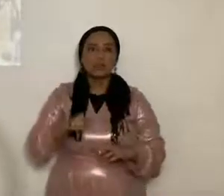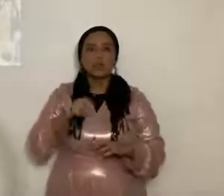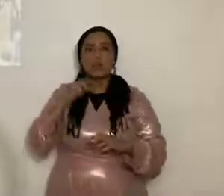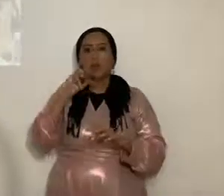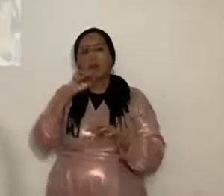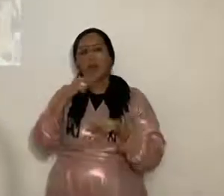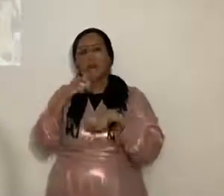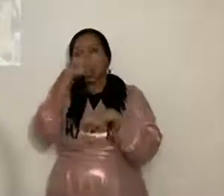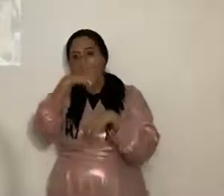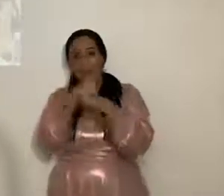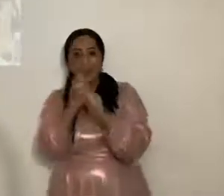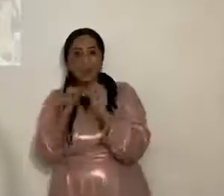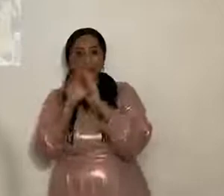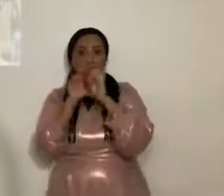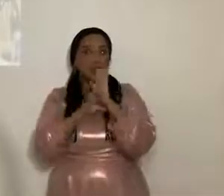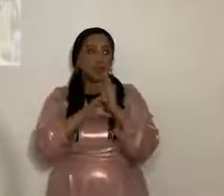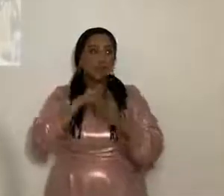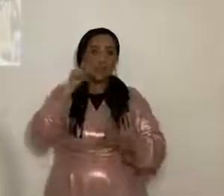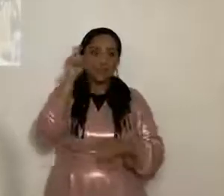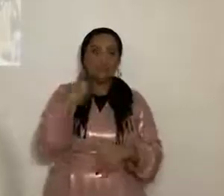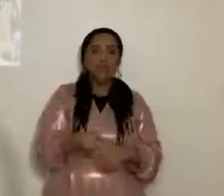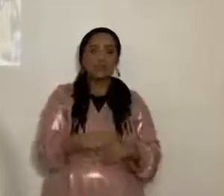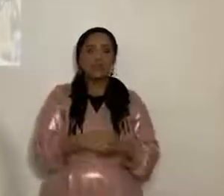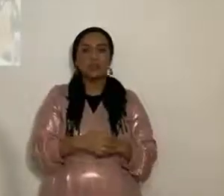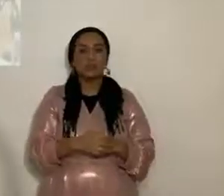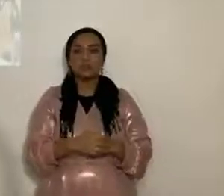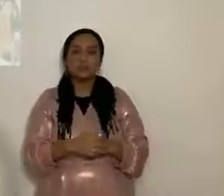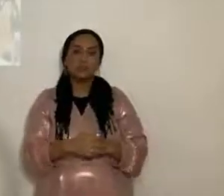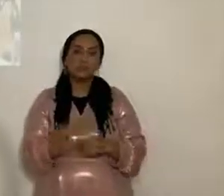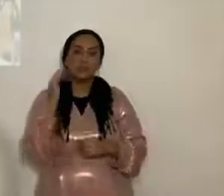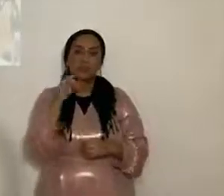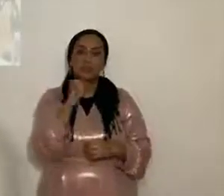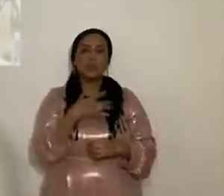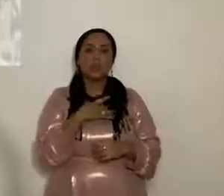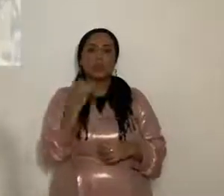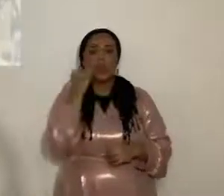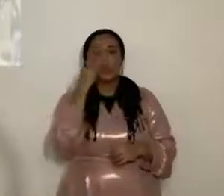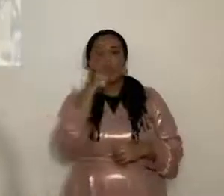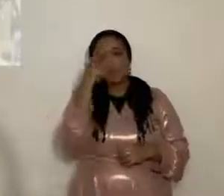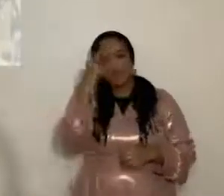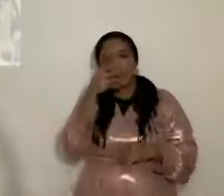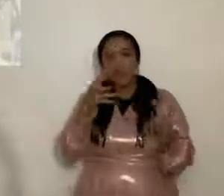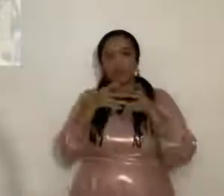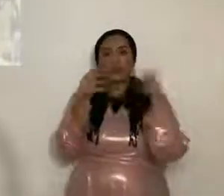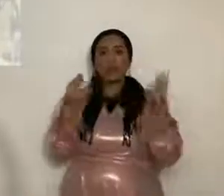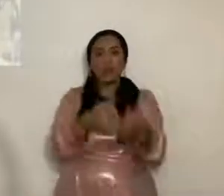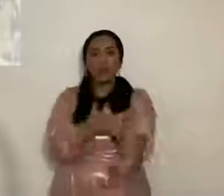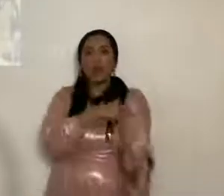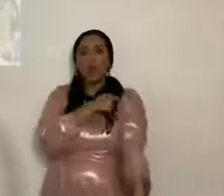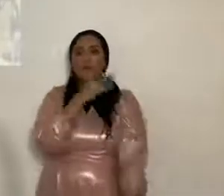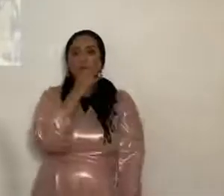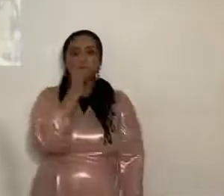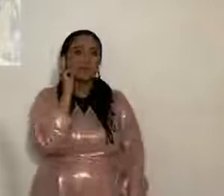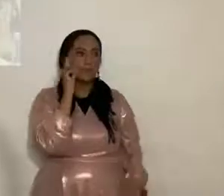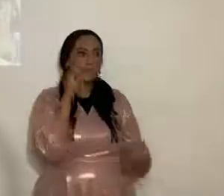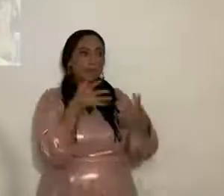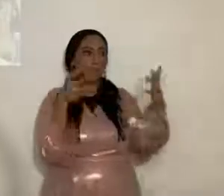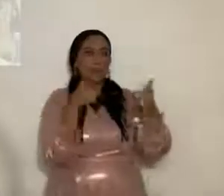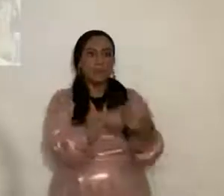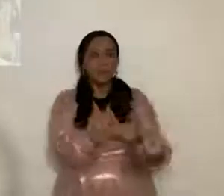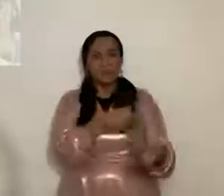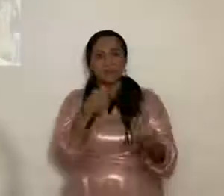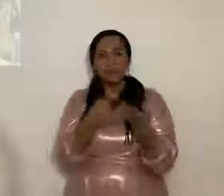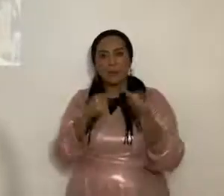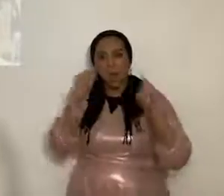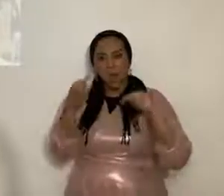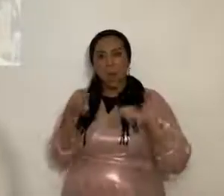por ejemplo, donde se tiene que sacrificar la gente para algo. Si tú crees que por tus ayunos, que ya no te están inclusive hasta